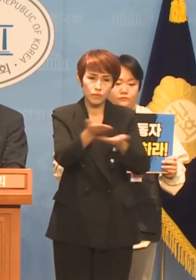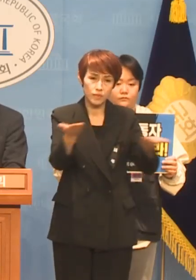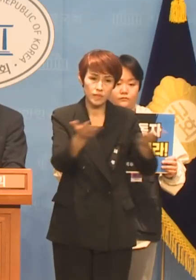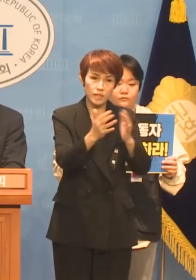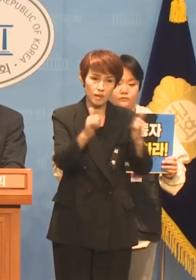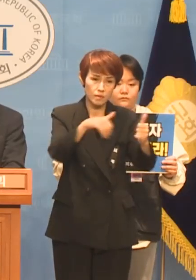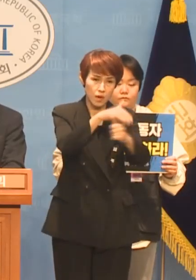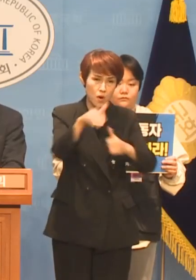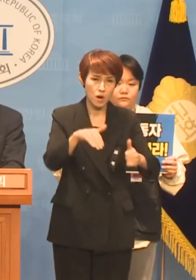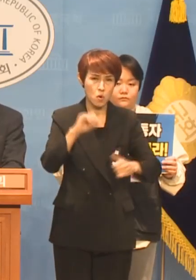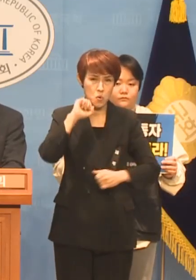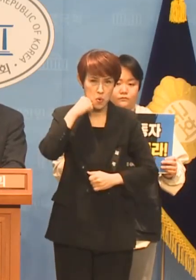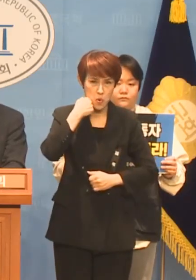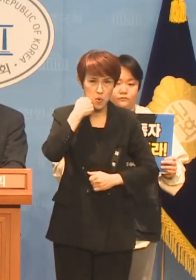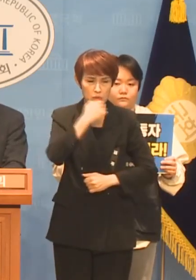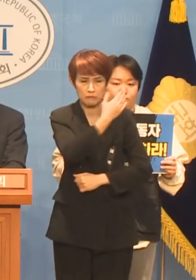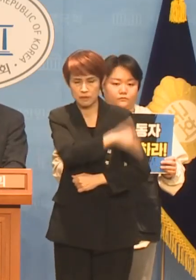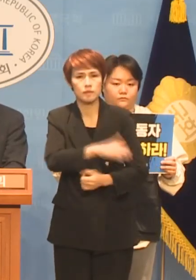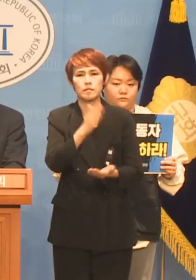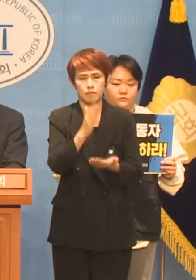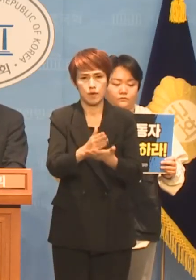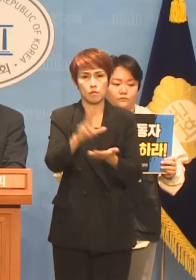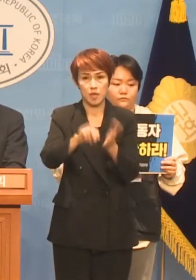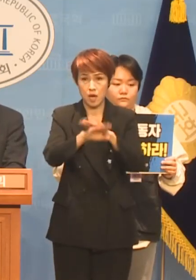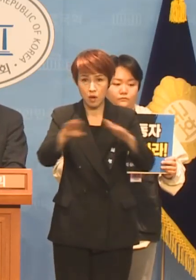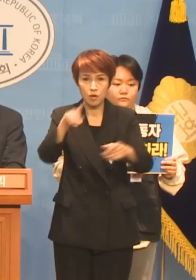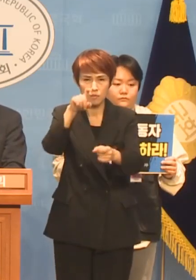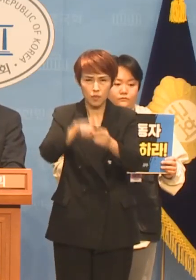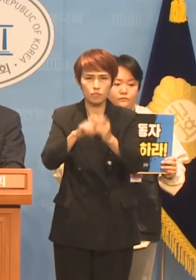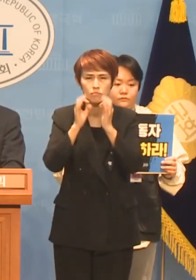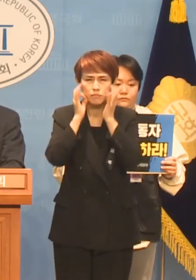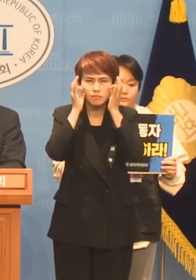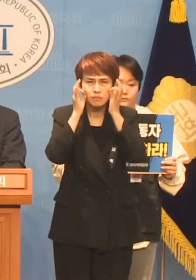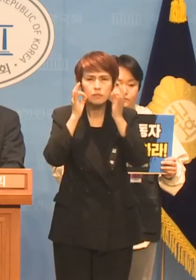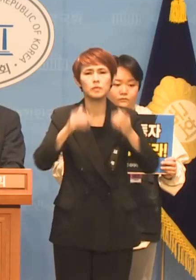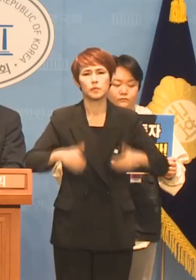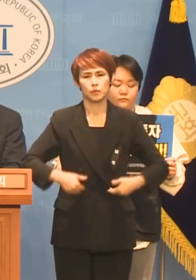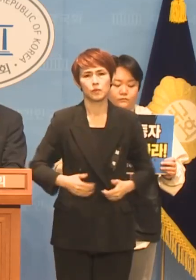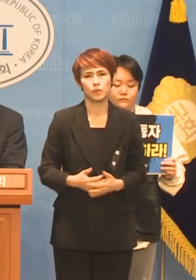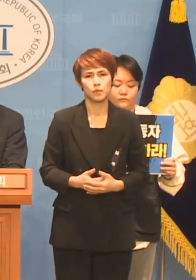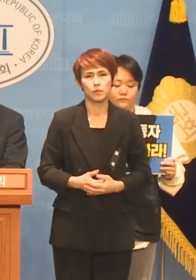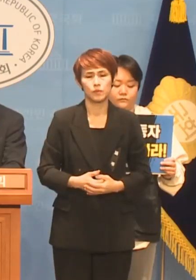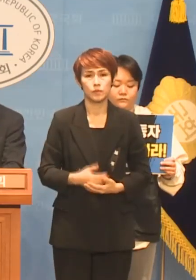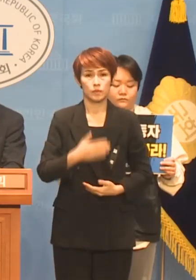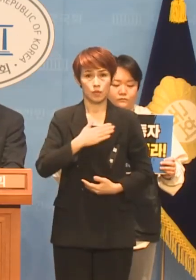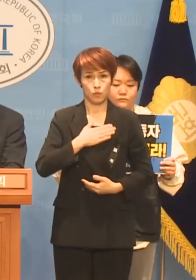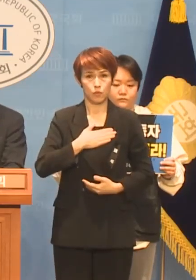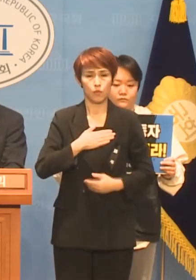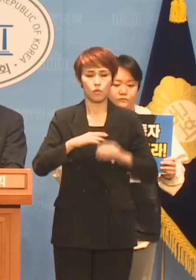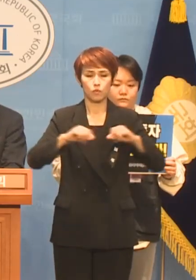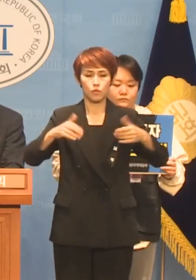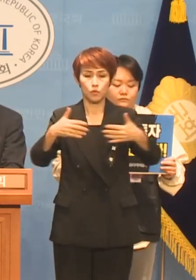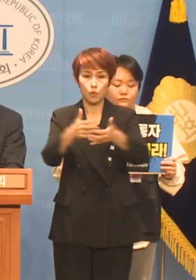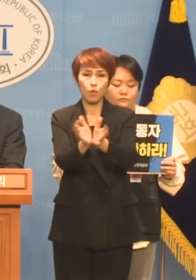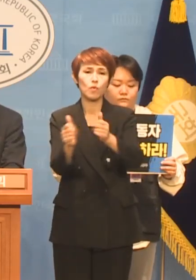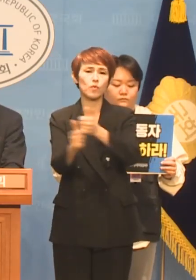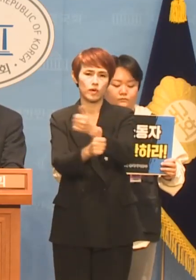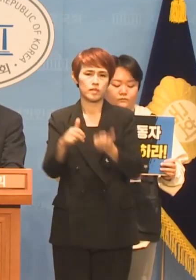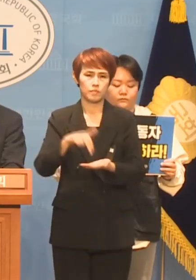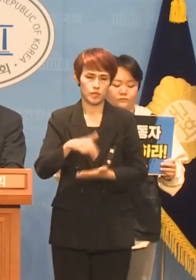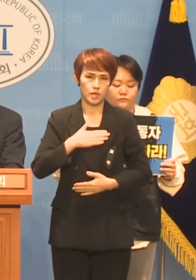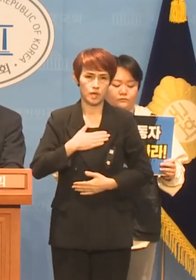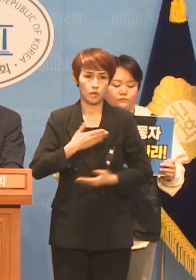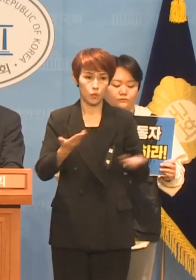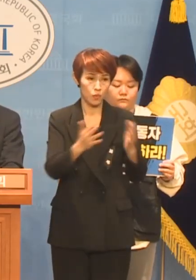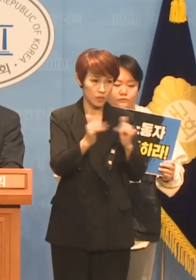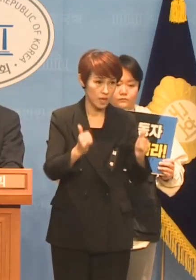상황을 외면하지 말고 문제 해결을 위해 적극적으로 나서야 할 것입니다. 저 또한 국토교통위원으로서 노동자들이